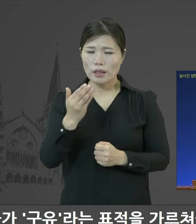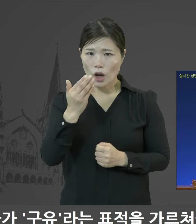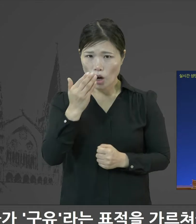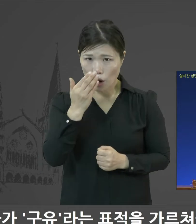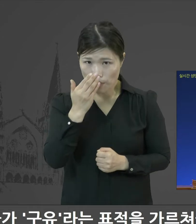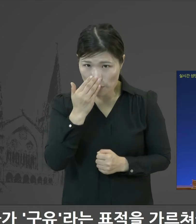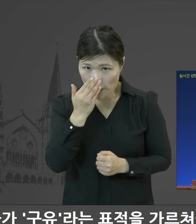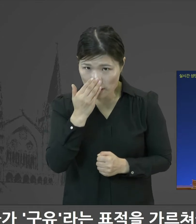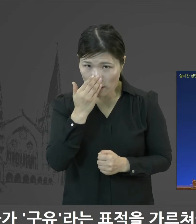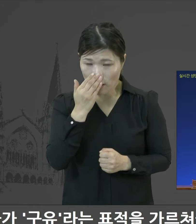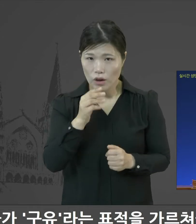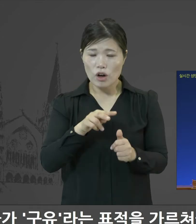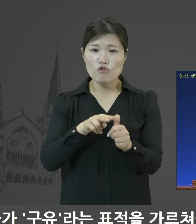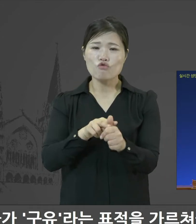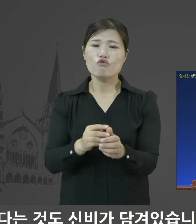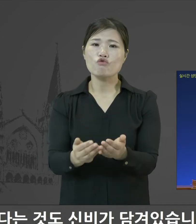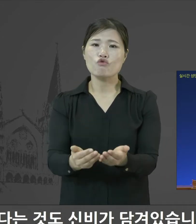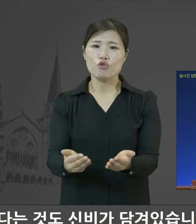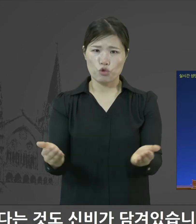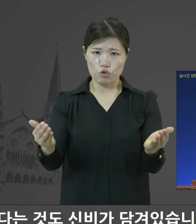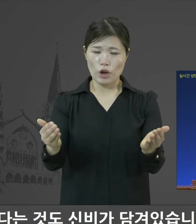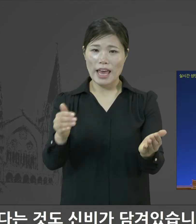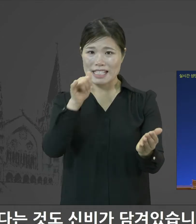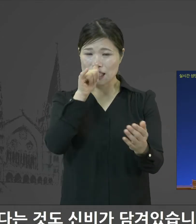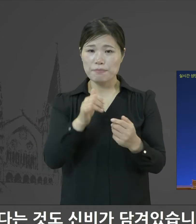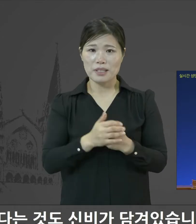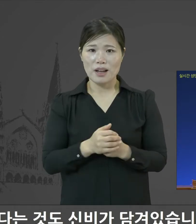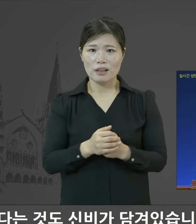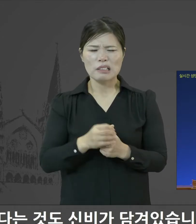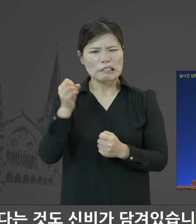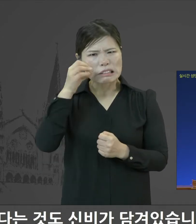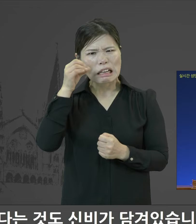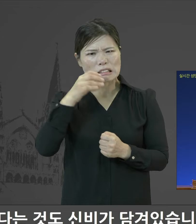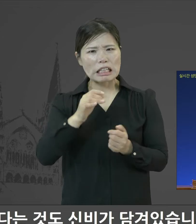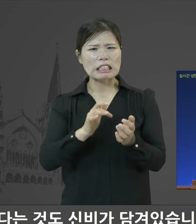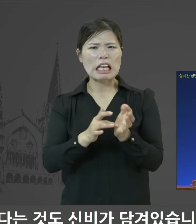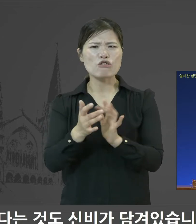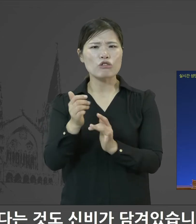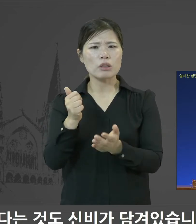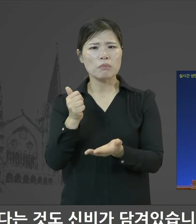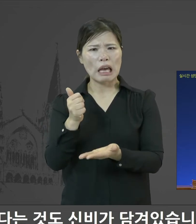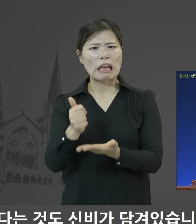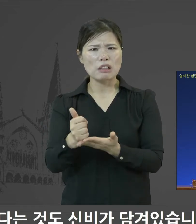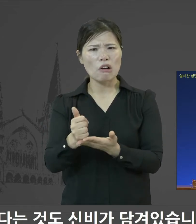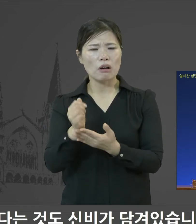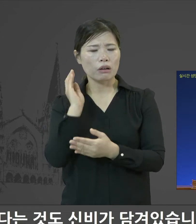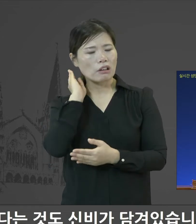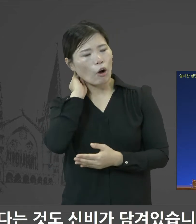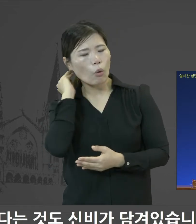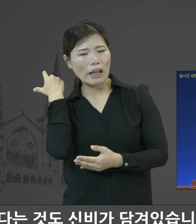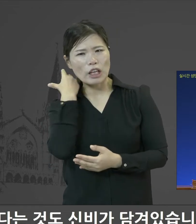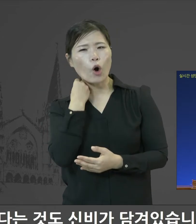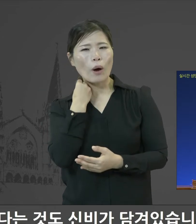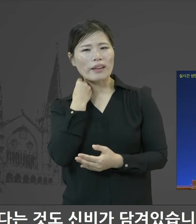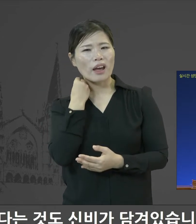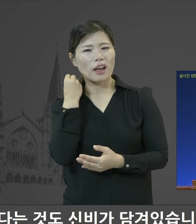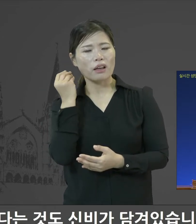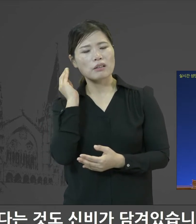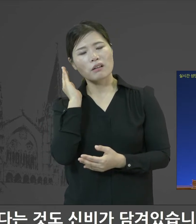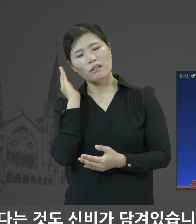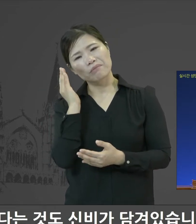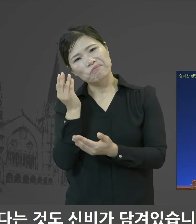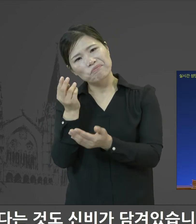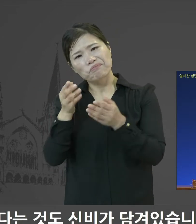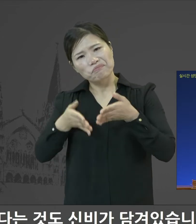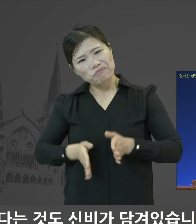생각을 했는데 이게 표적이 되는 거예요. 예수님이 그냥 여관에 계셨다면 목자들이 예수님이 여관에 계신